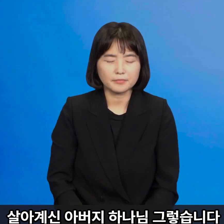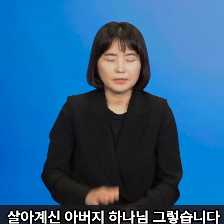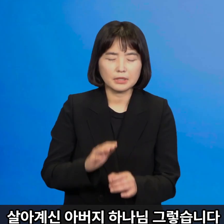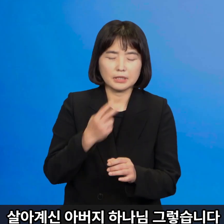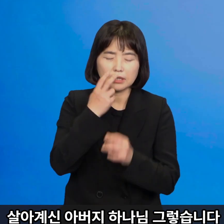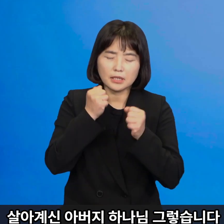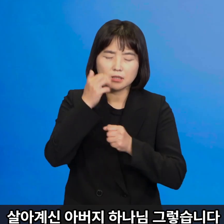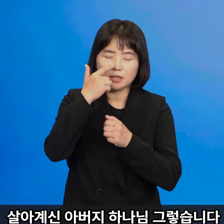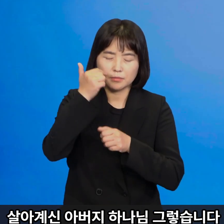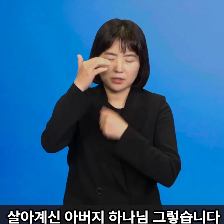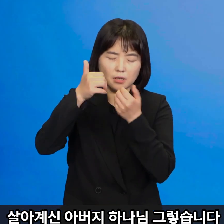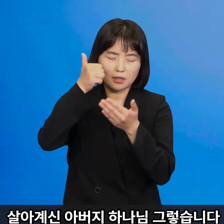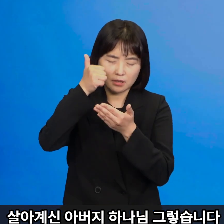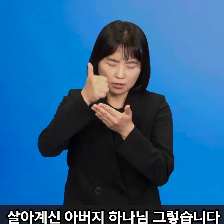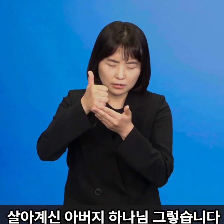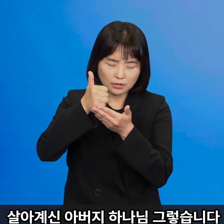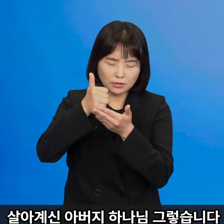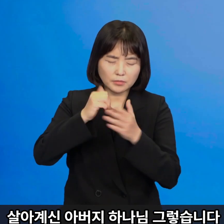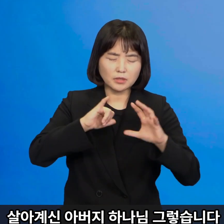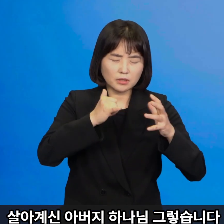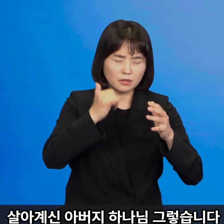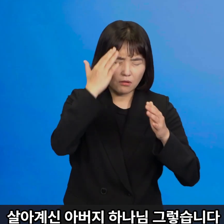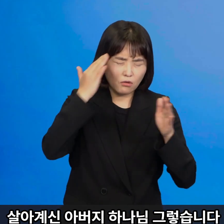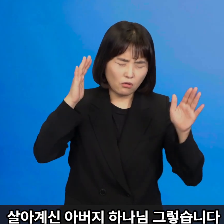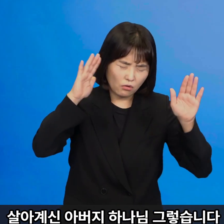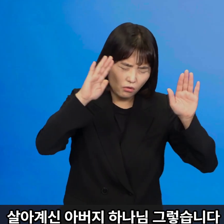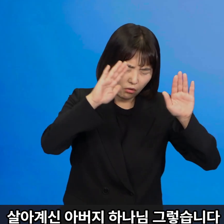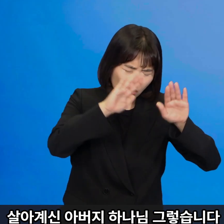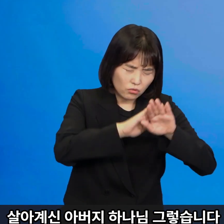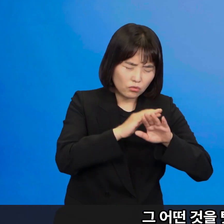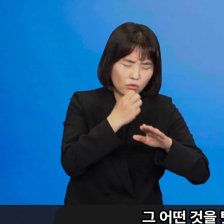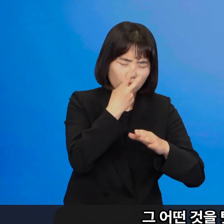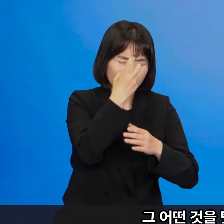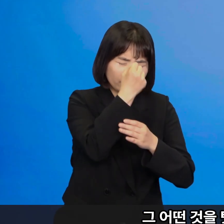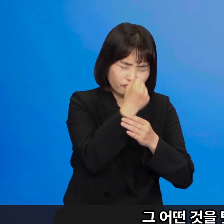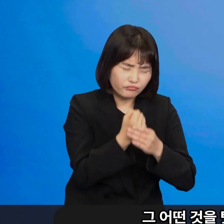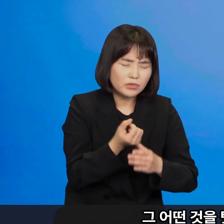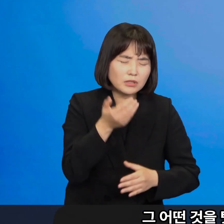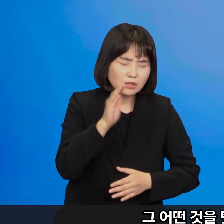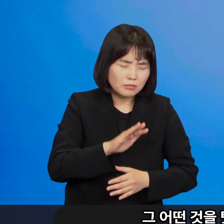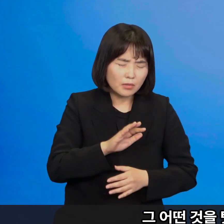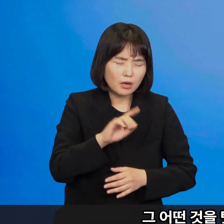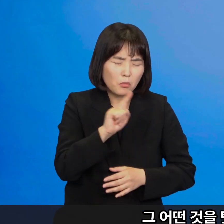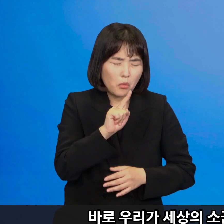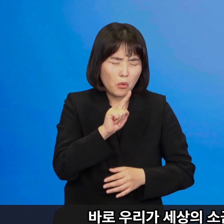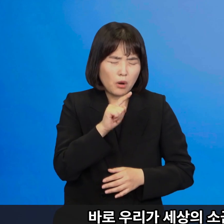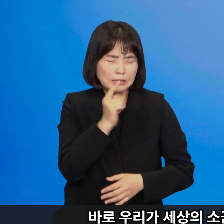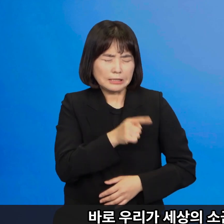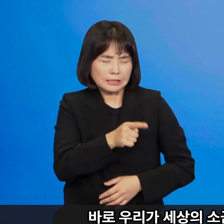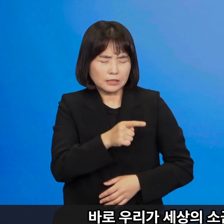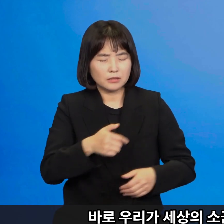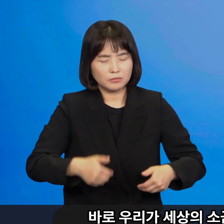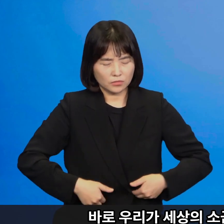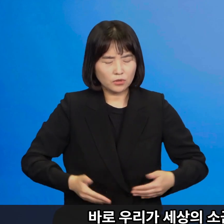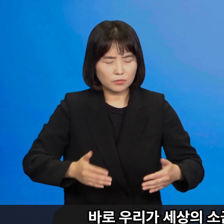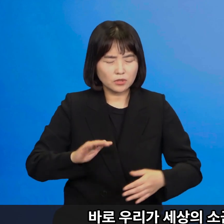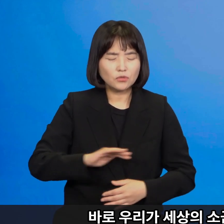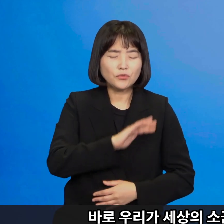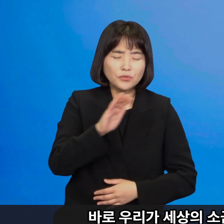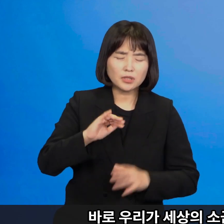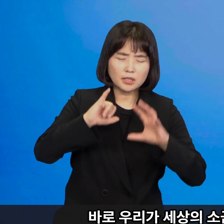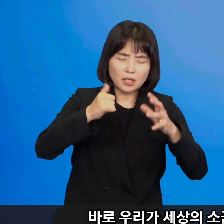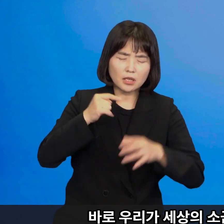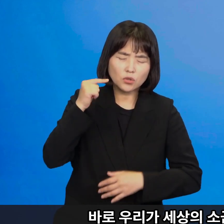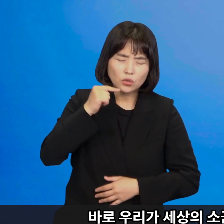살아계신 아버지 하나님, 그렇습니다. 세상은 점점 어두워져 가고 부패하지만 그 어떤 것을 탓할 필요가 없이 바로 우리가 세상의